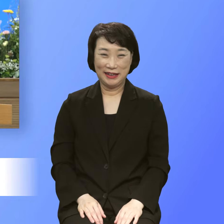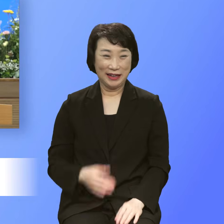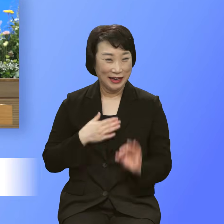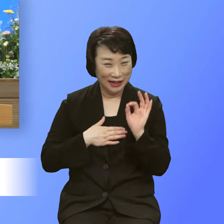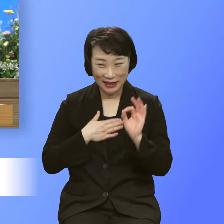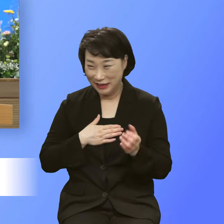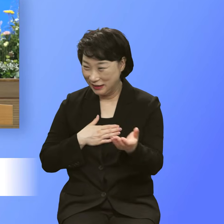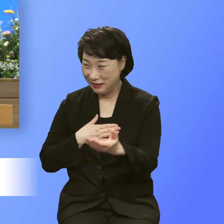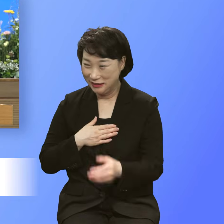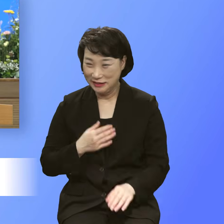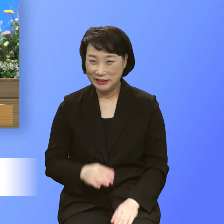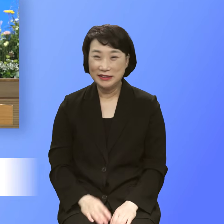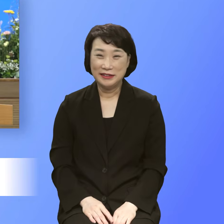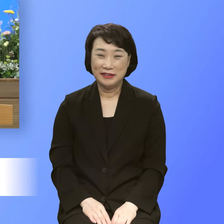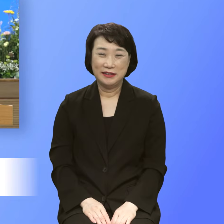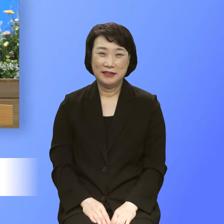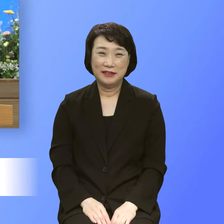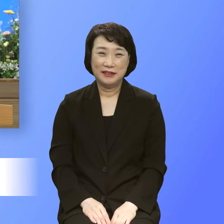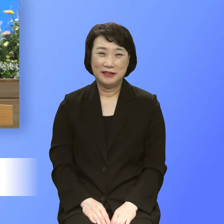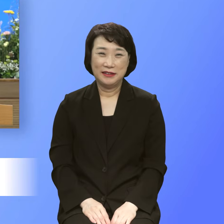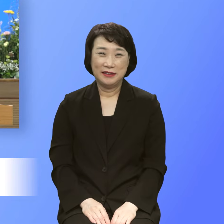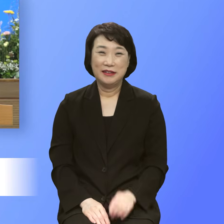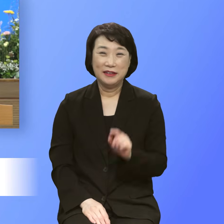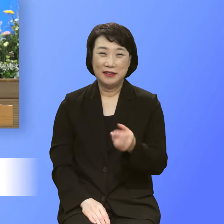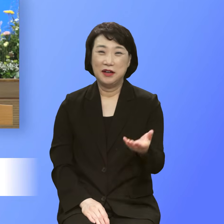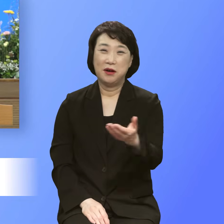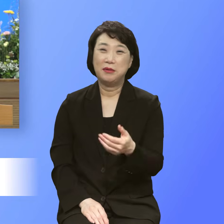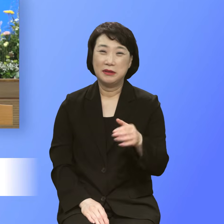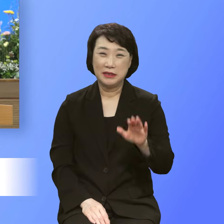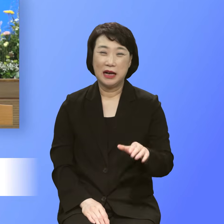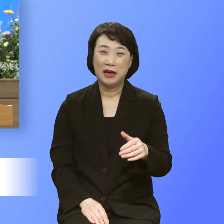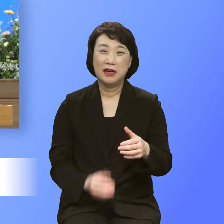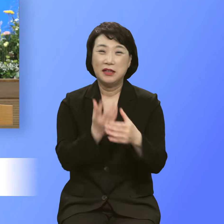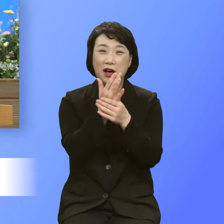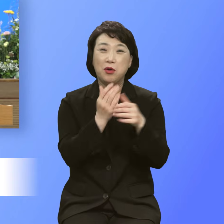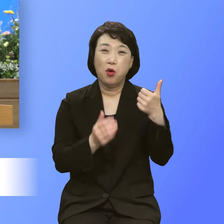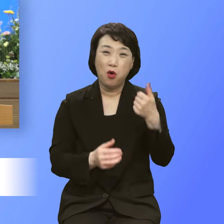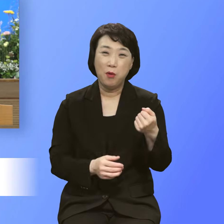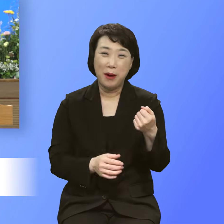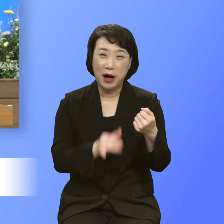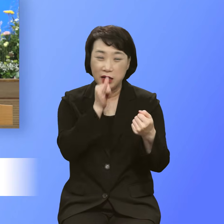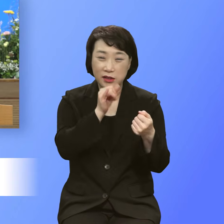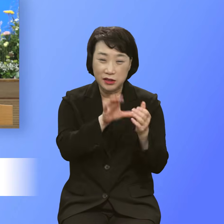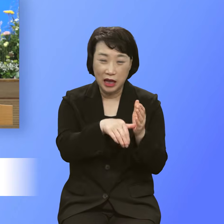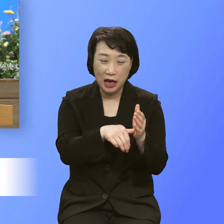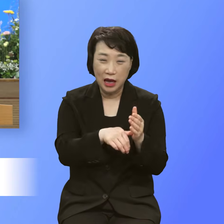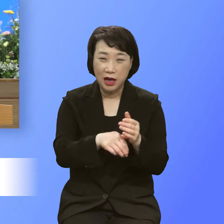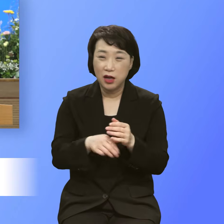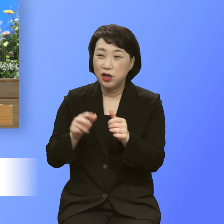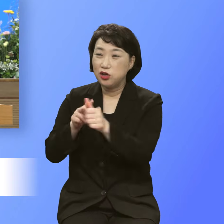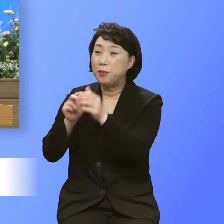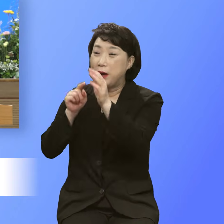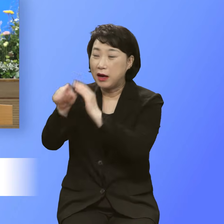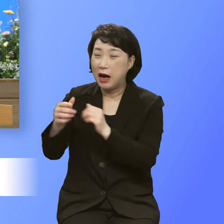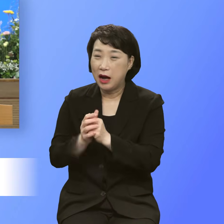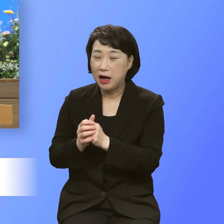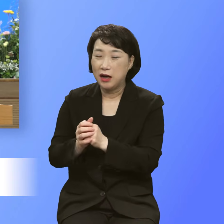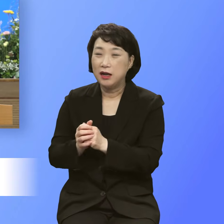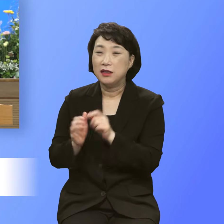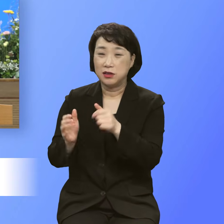이해가 됩니까? 왜 이 5만 원짜리는 물건 달아가면 5만 원씩 살 수